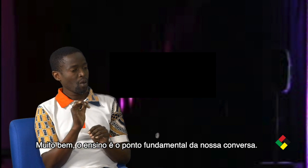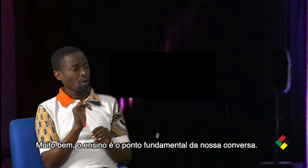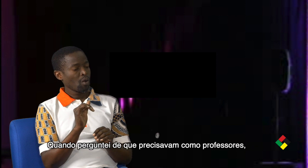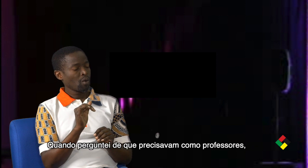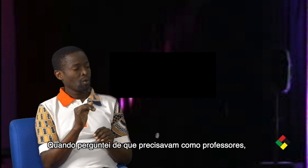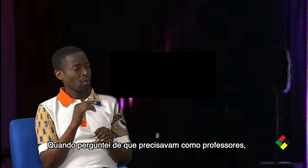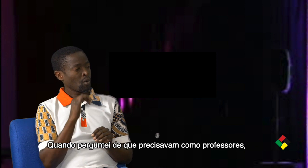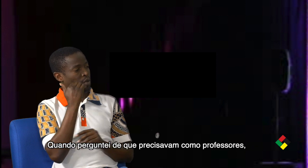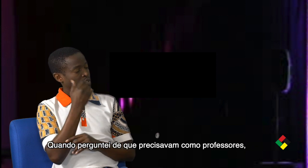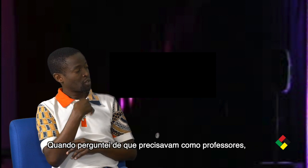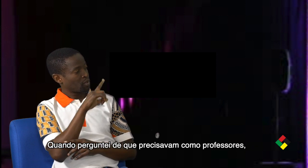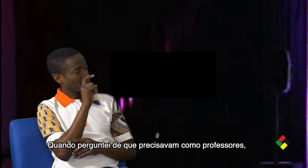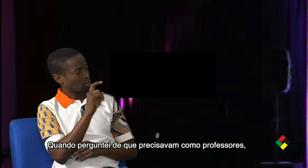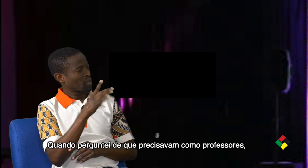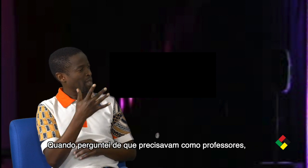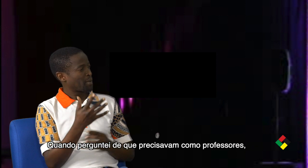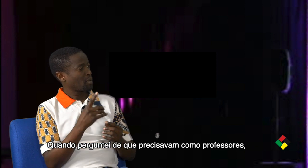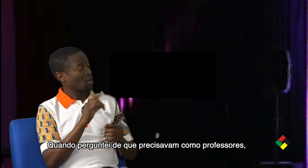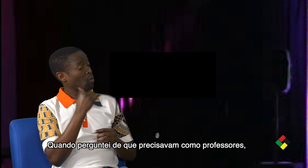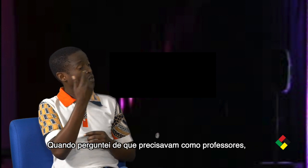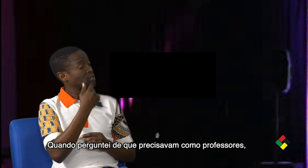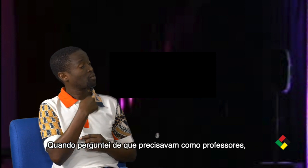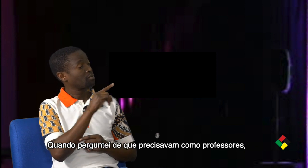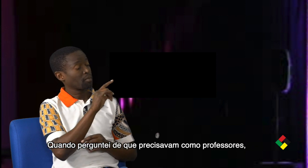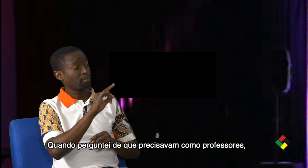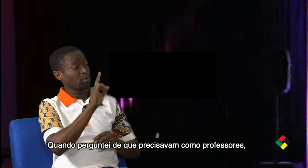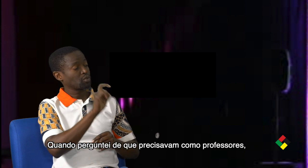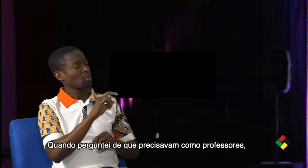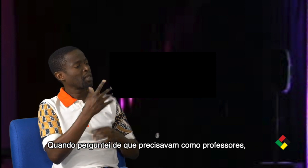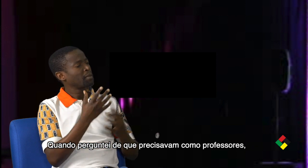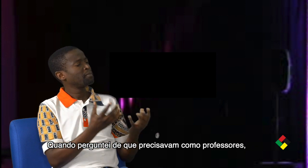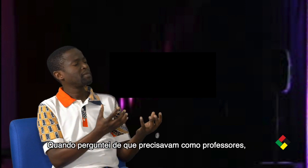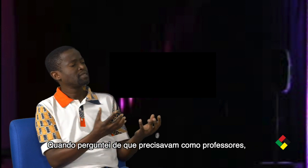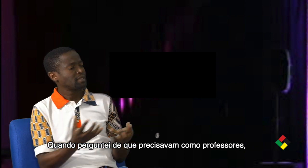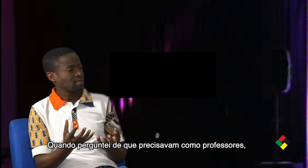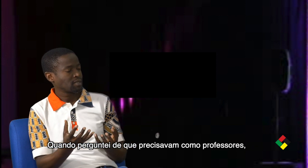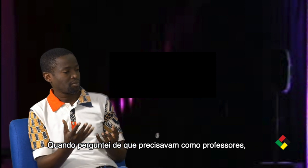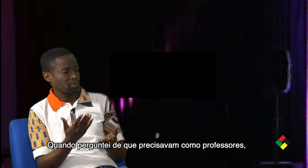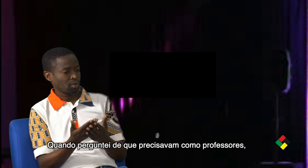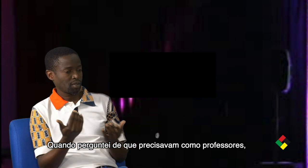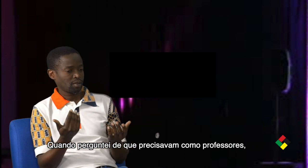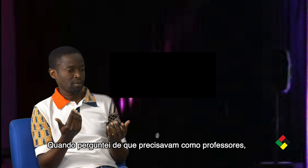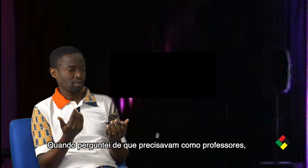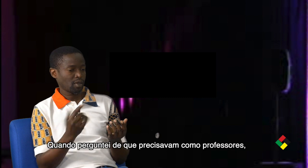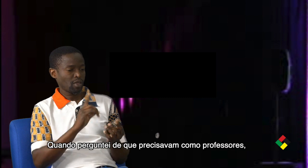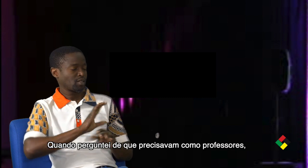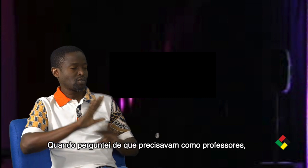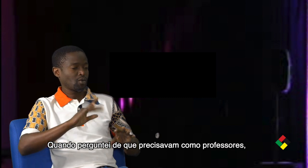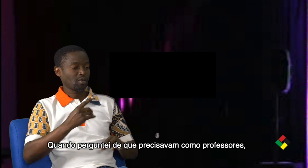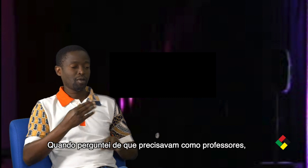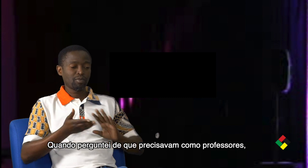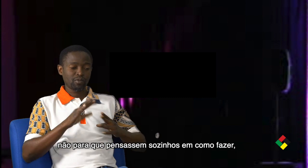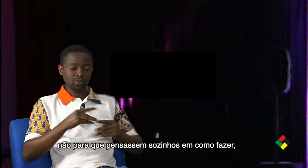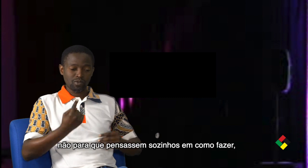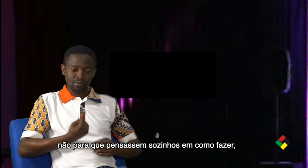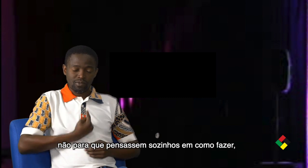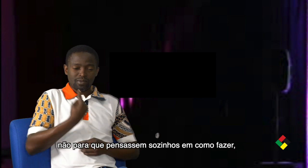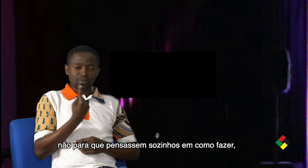E quando perguntei o que é que precisam tanto com o professor, não só para que